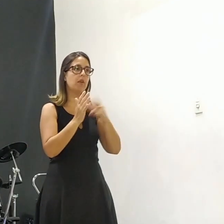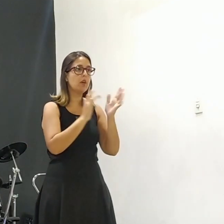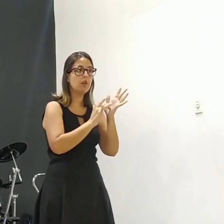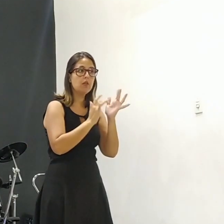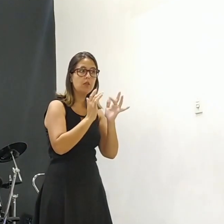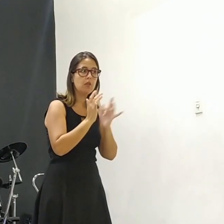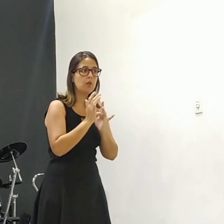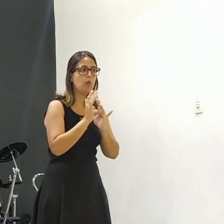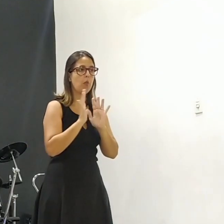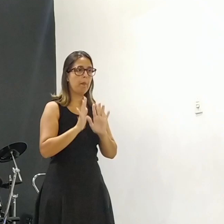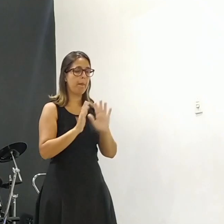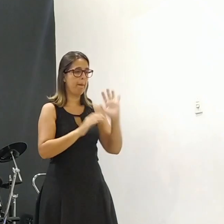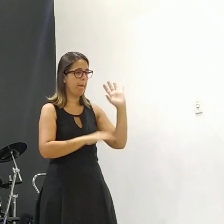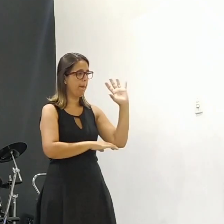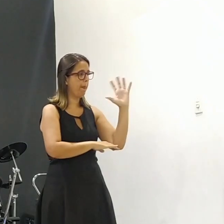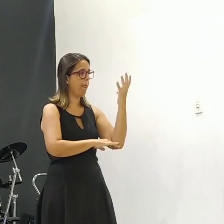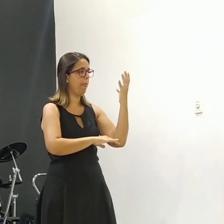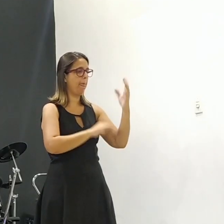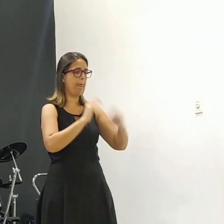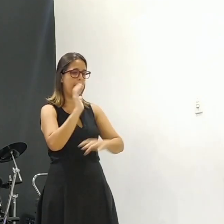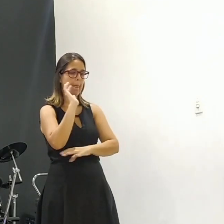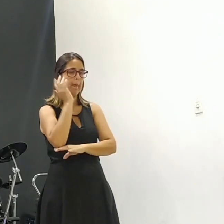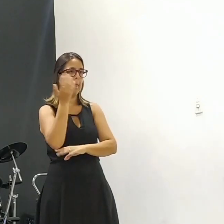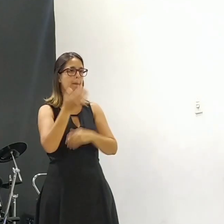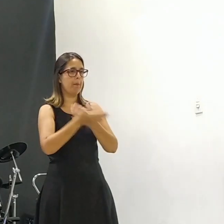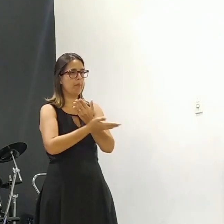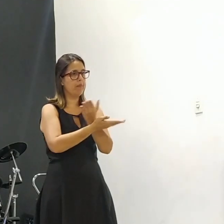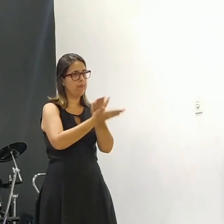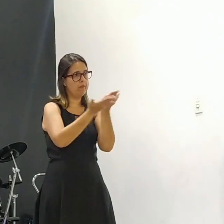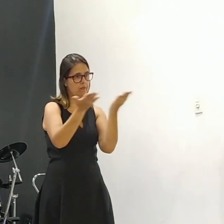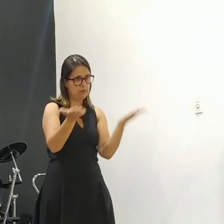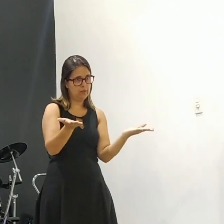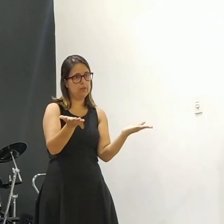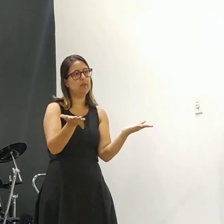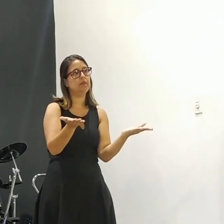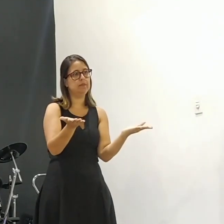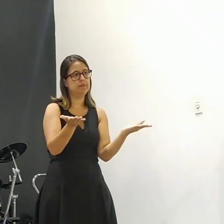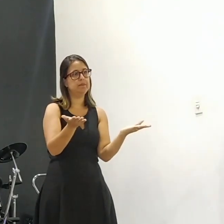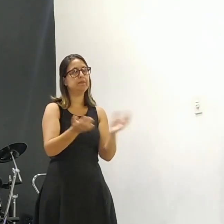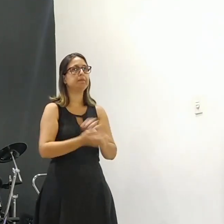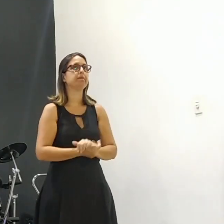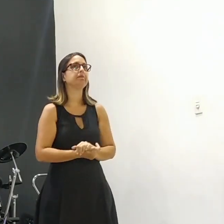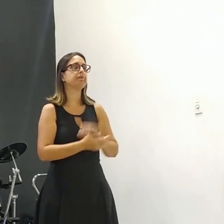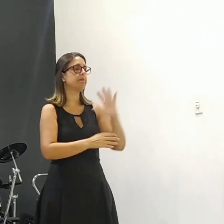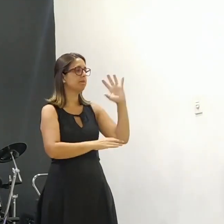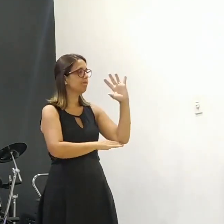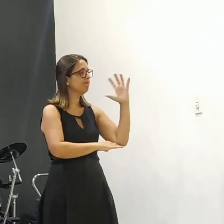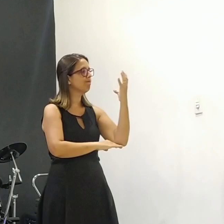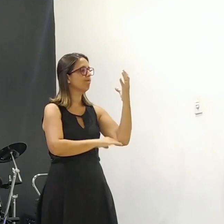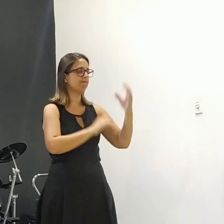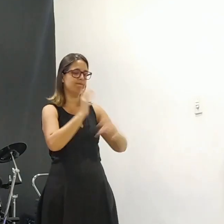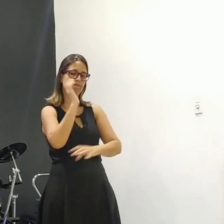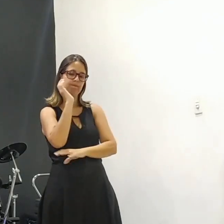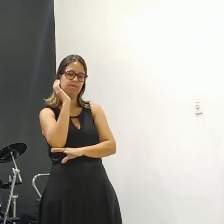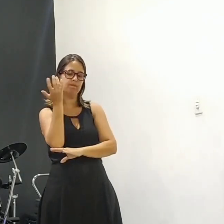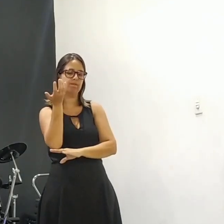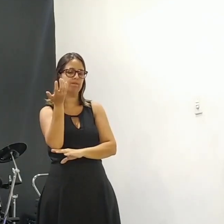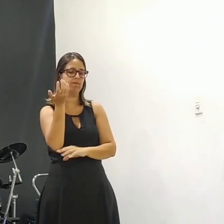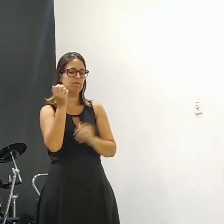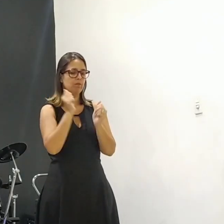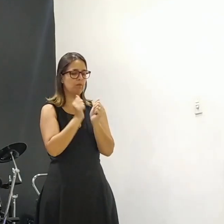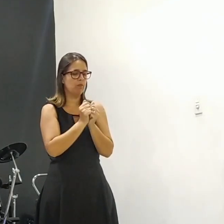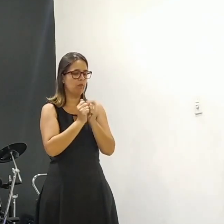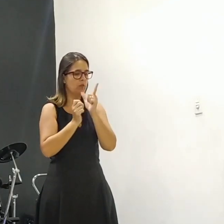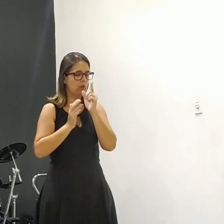mas a árvore, irmão, a árvore é você. Você é essa árvore plantada junto ao ribeiro de